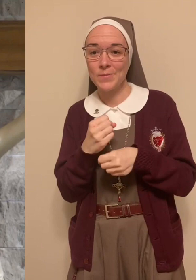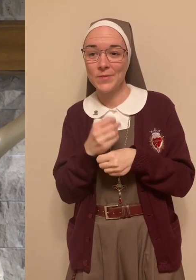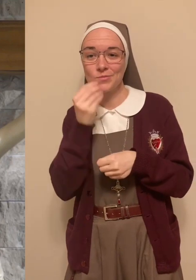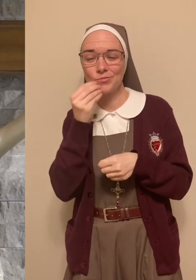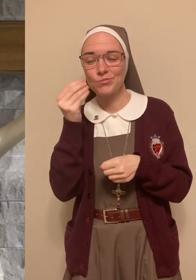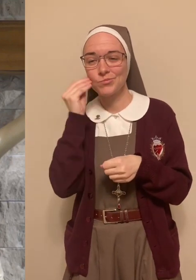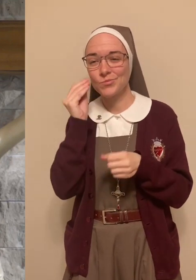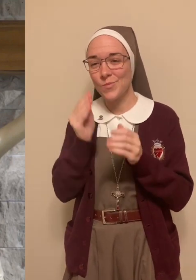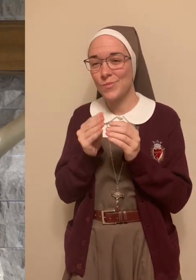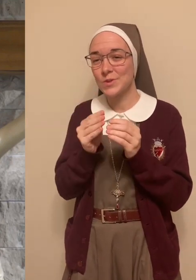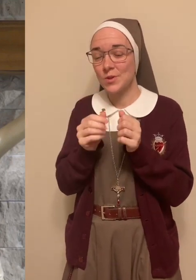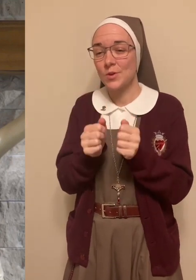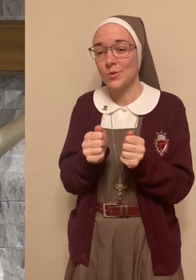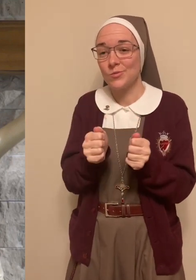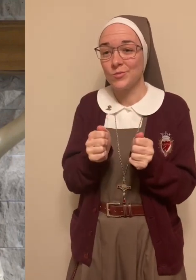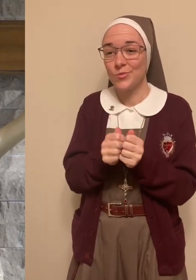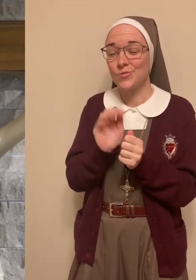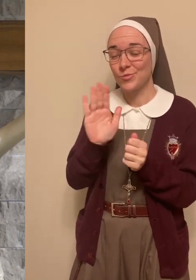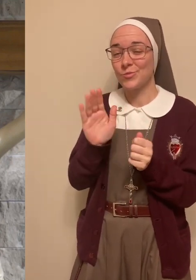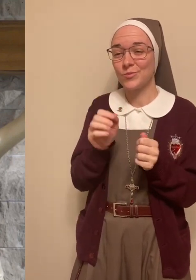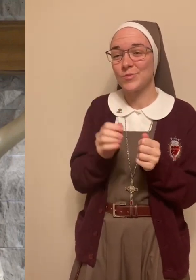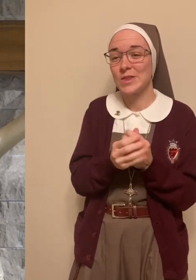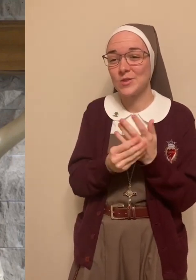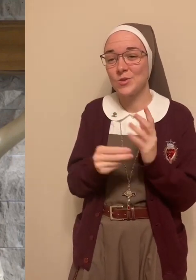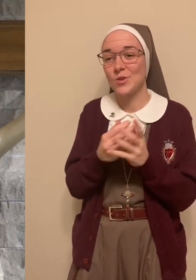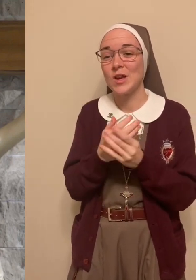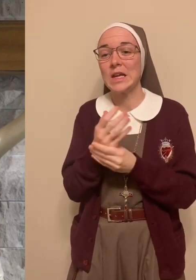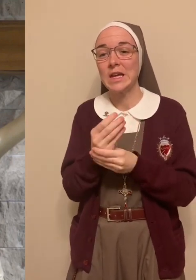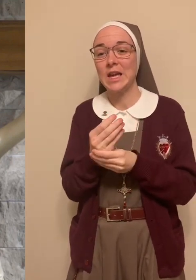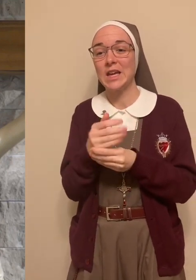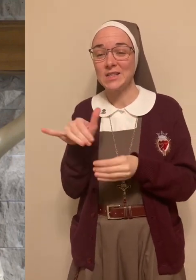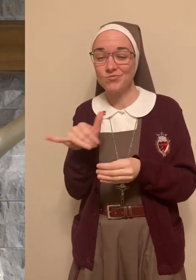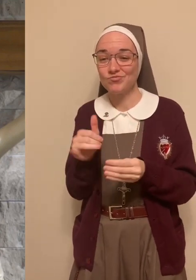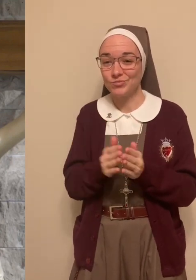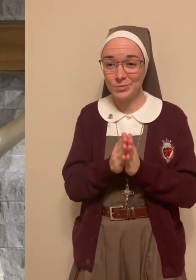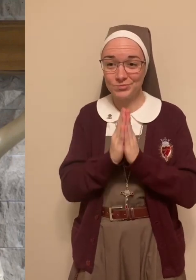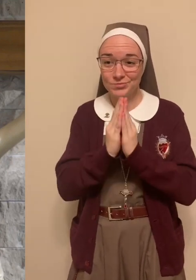Su vientre lleno de vida, tu vida, Señor.